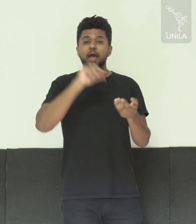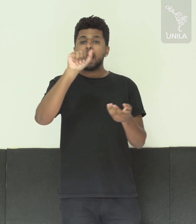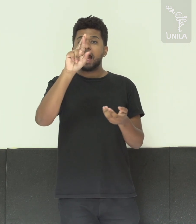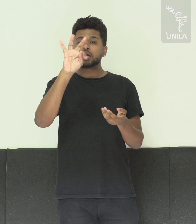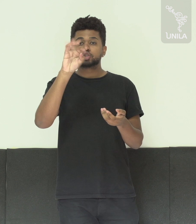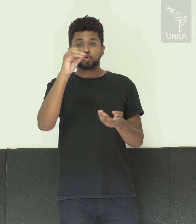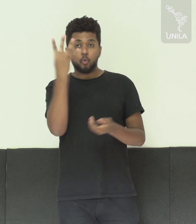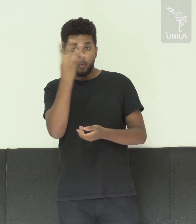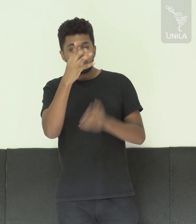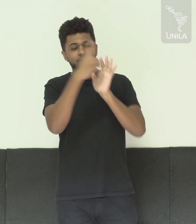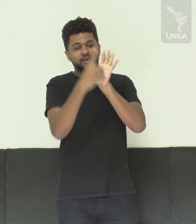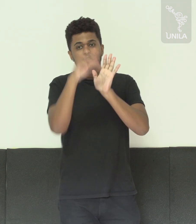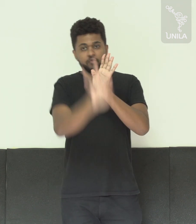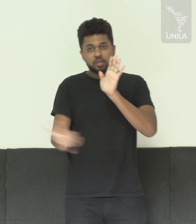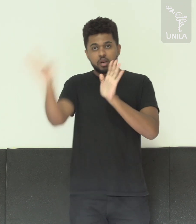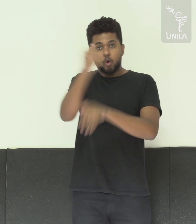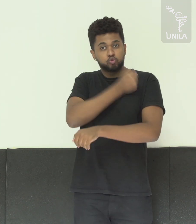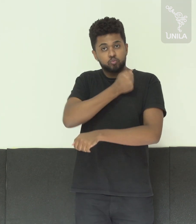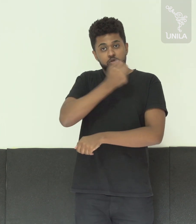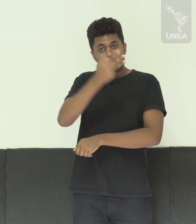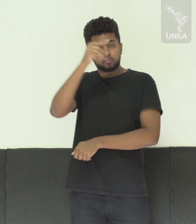do Decreto Federal número